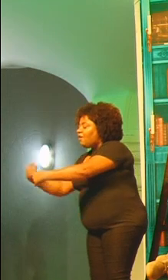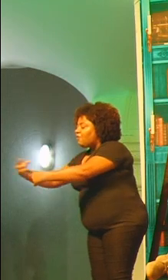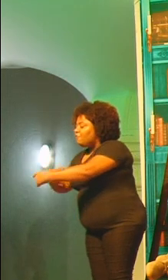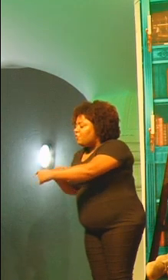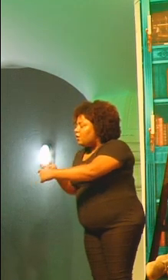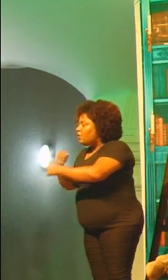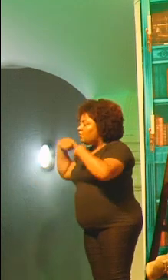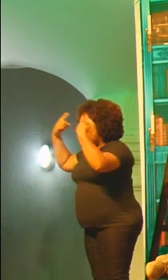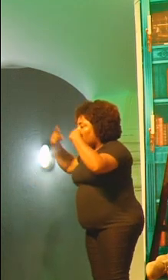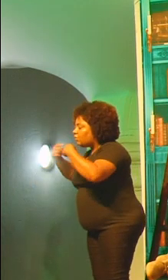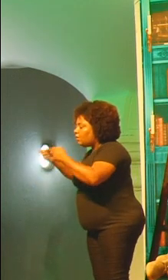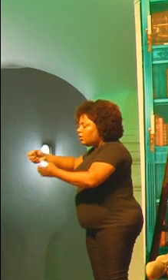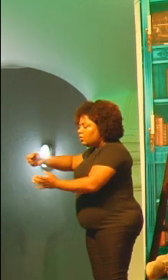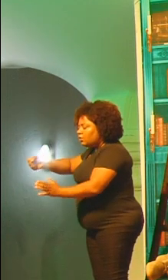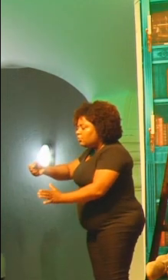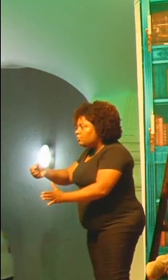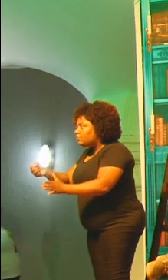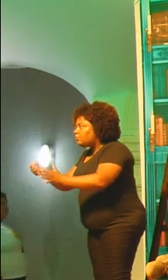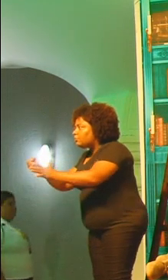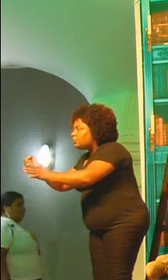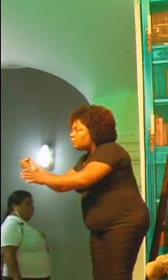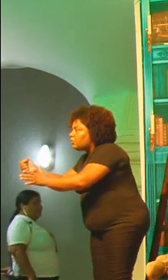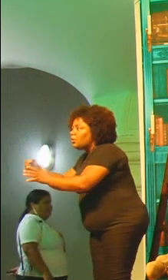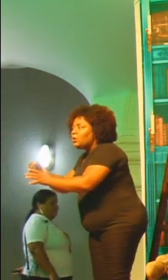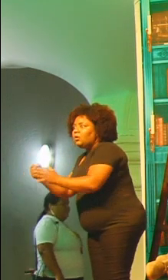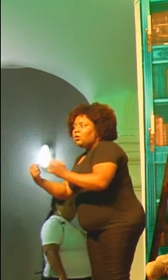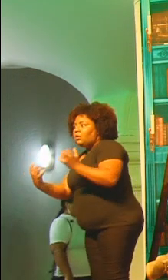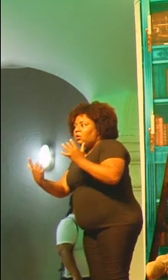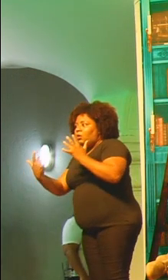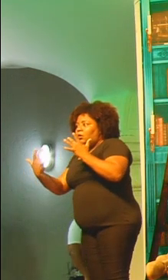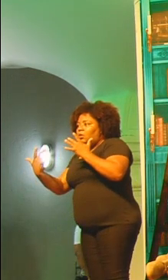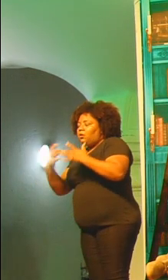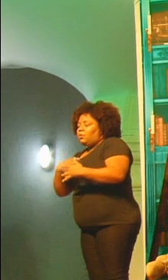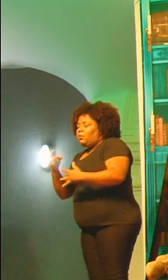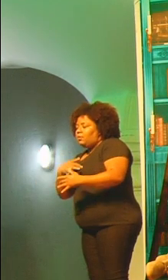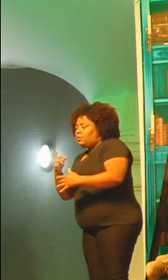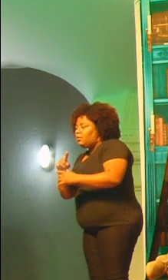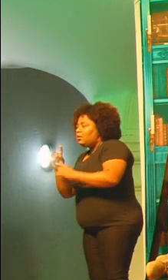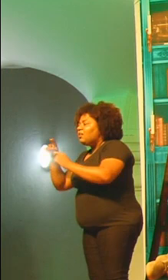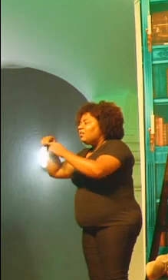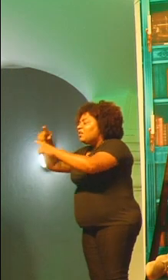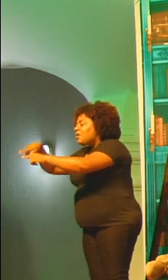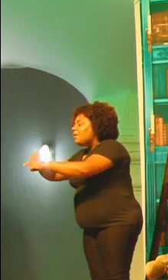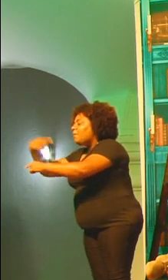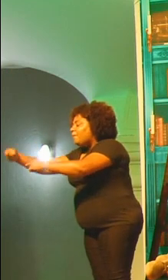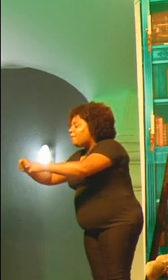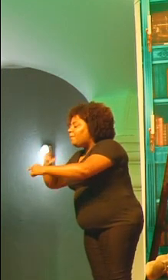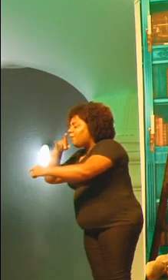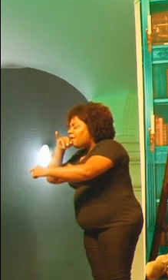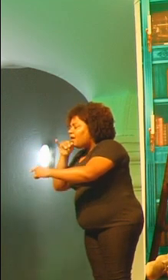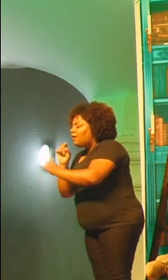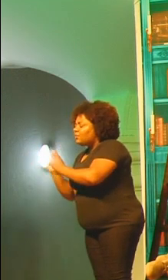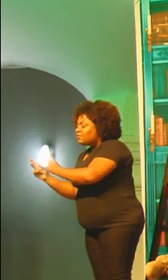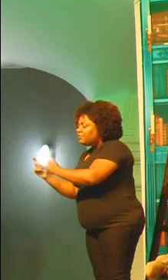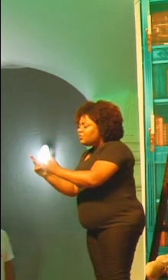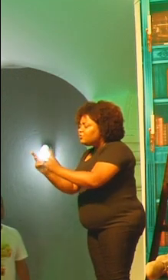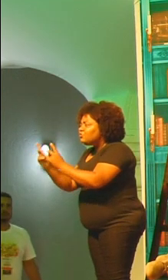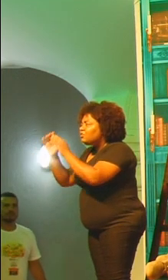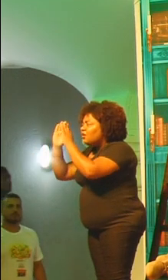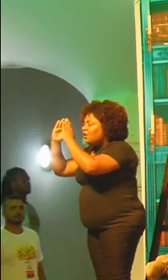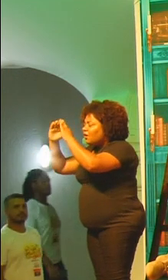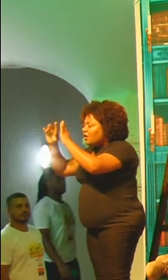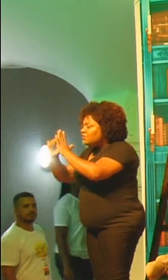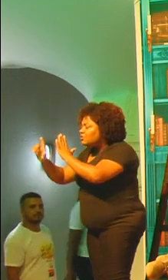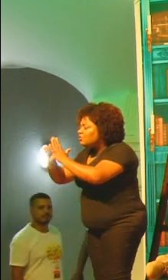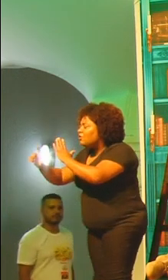de Zale. E estava em Michel, meu pai, quando vendia cambraia, gabardine e organza em sua pequena loja